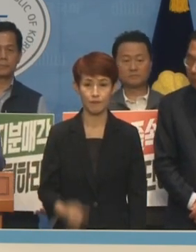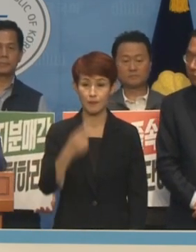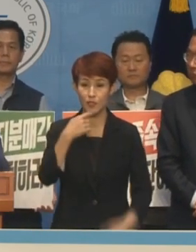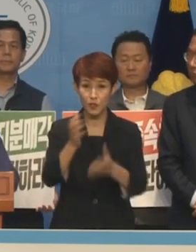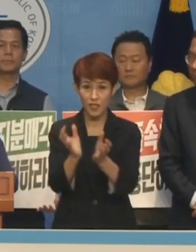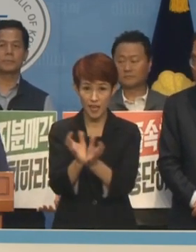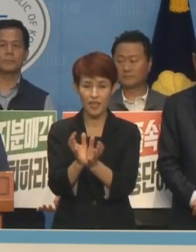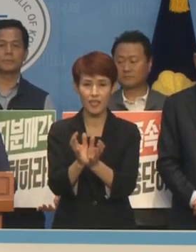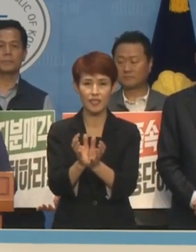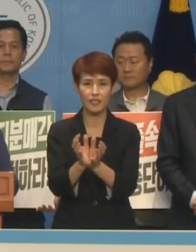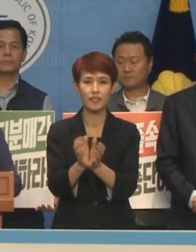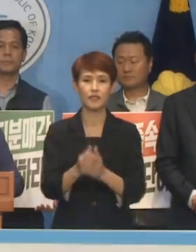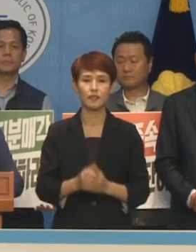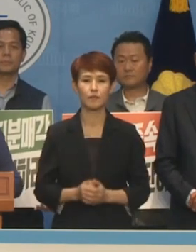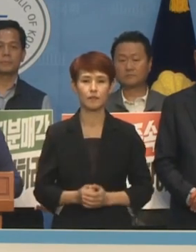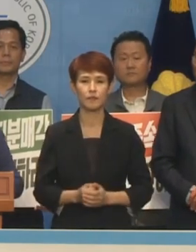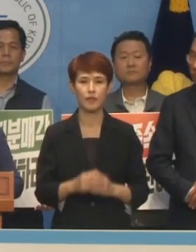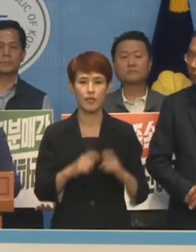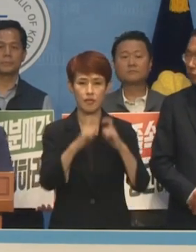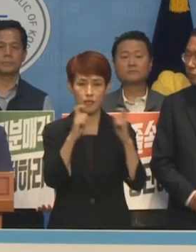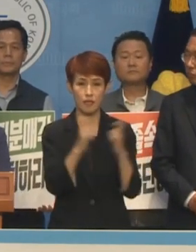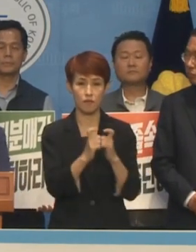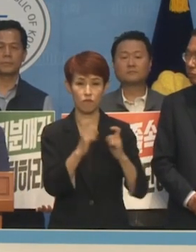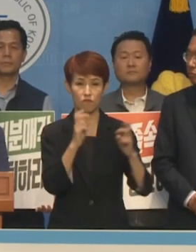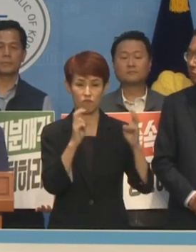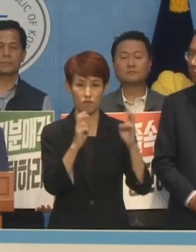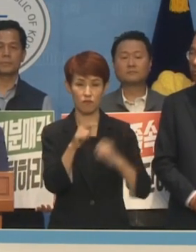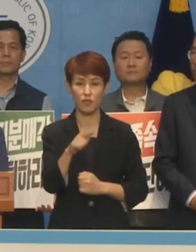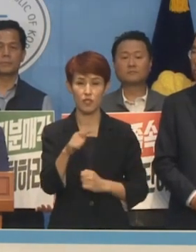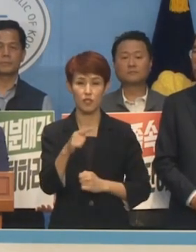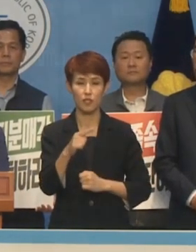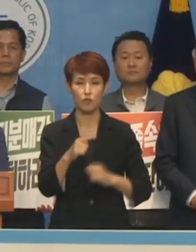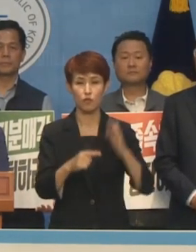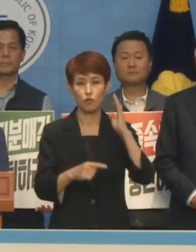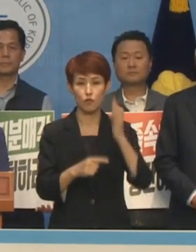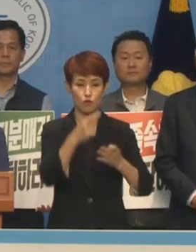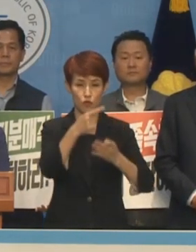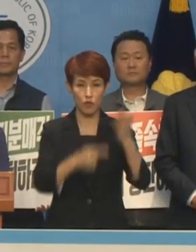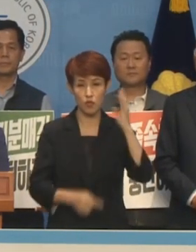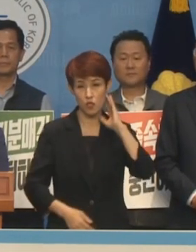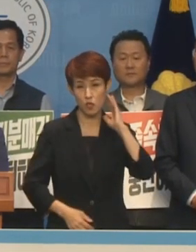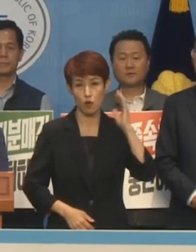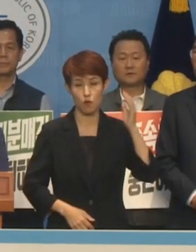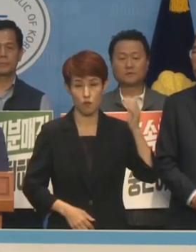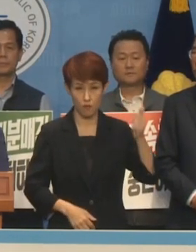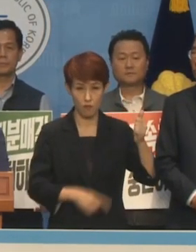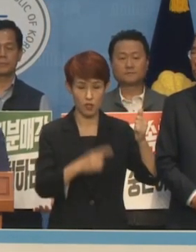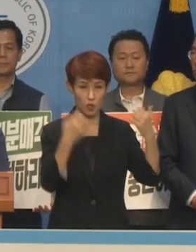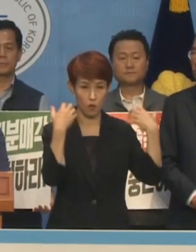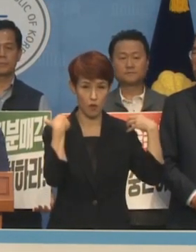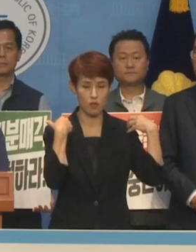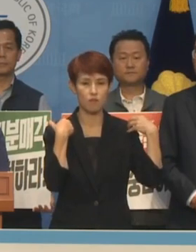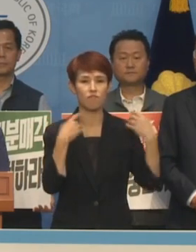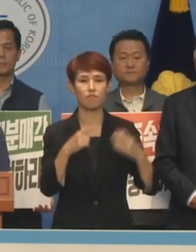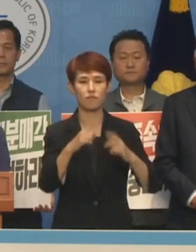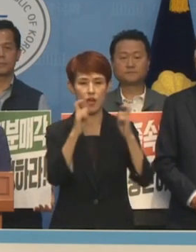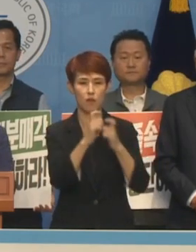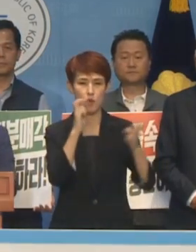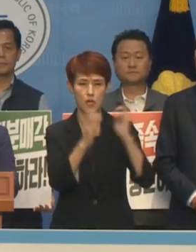더불어민주당의 민영화 저지, 더불어민주당의 윤석열 정권의 민영화 저지 및 공공성